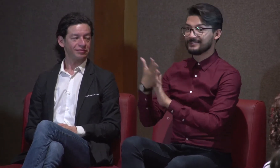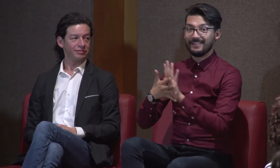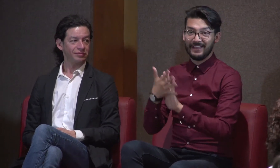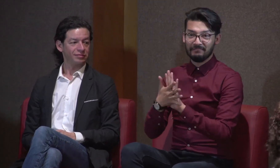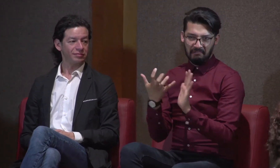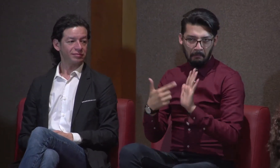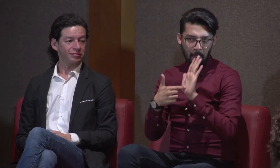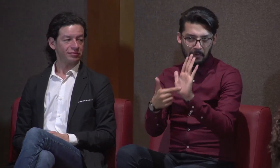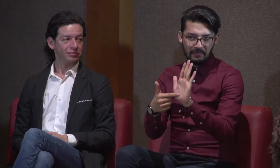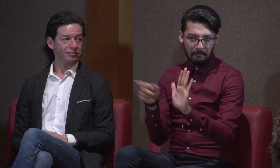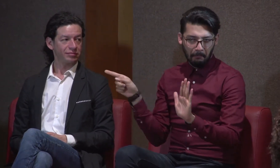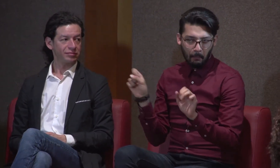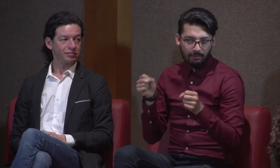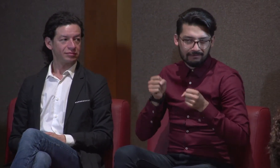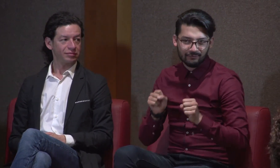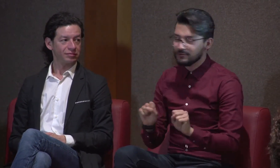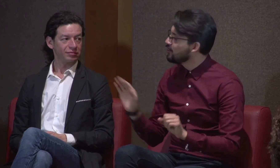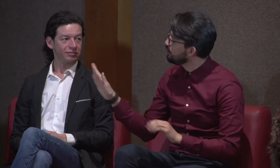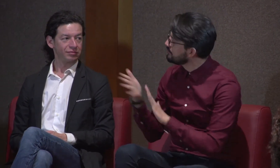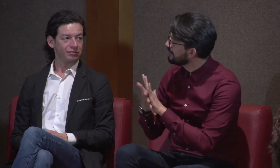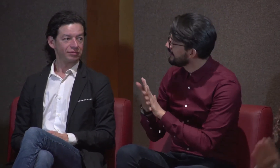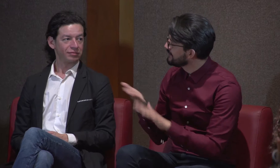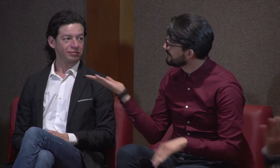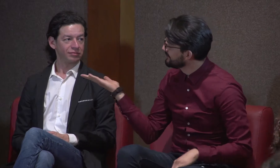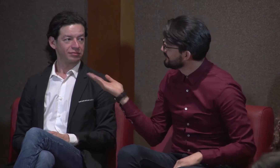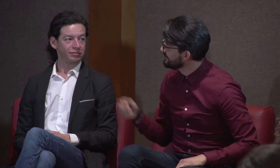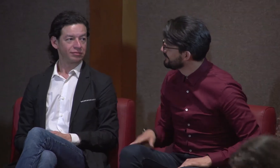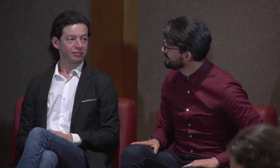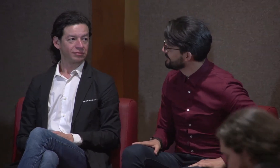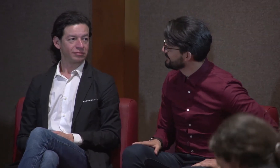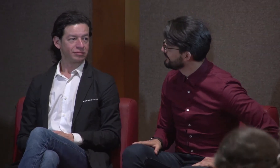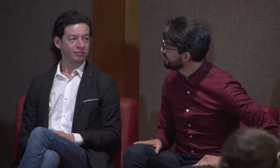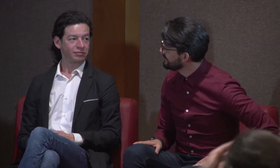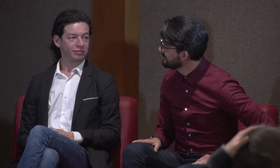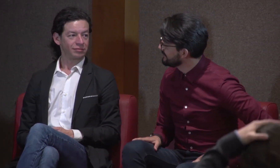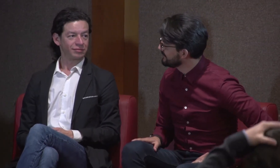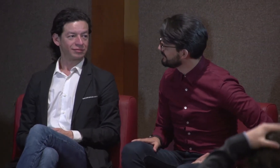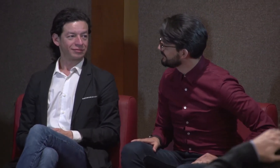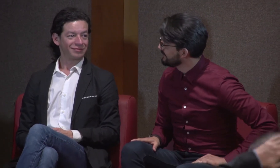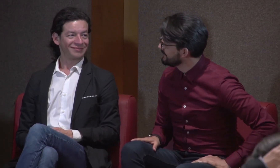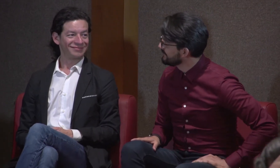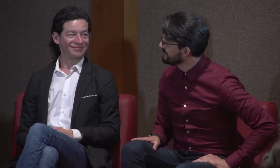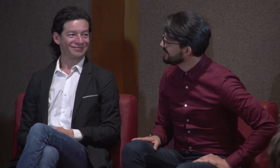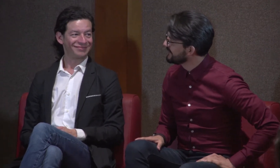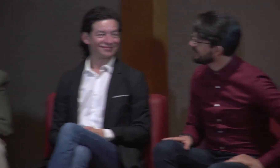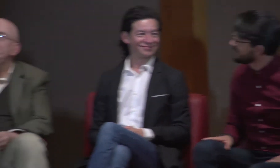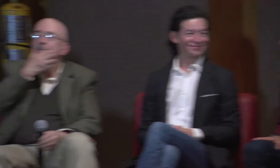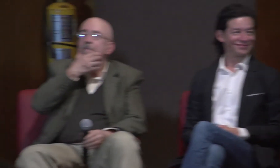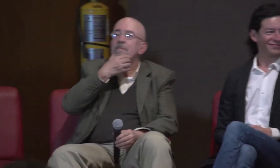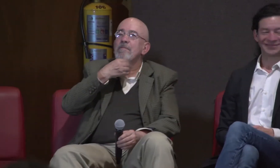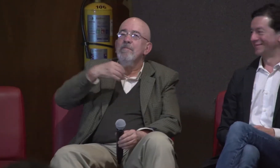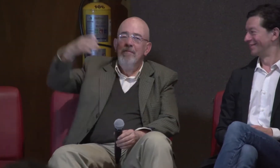Debo comentarles que ayer en los ensayos previos a este evento ya se le asignó una seña a Ricardo. Ricardo, ¿recuerdas cuál es tu